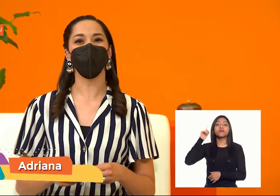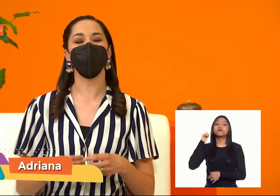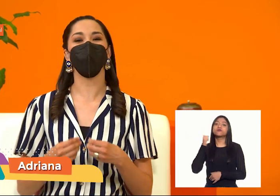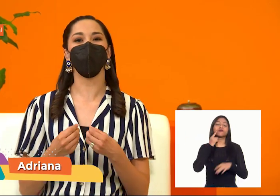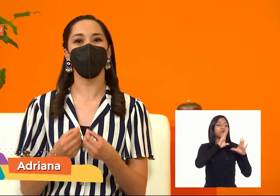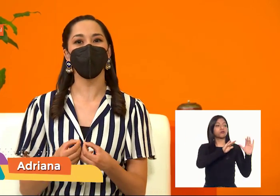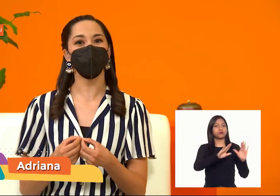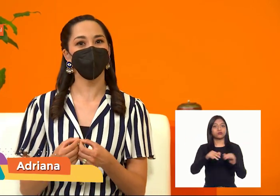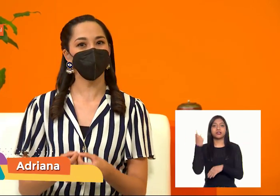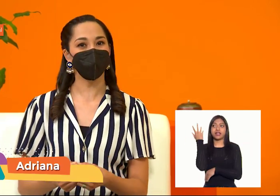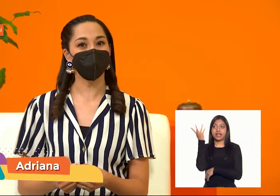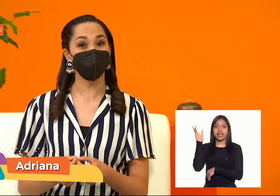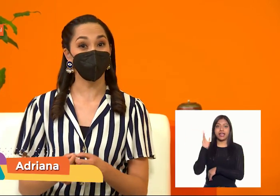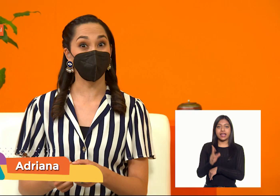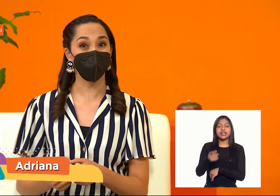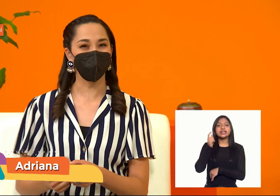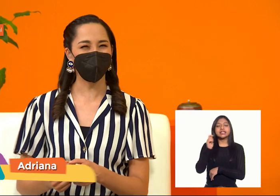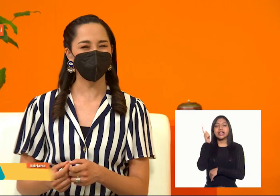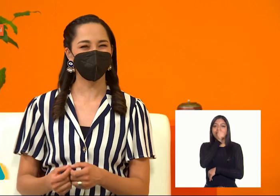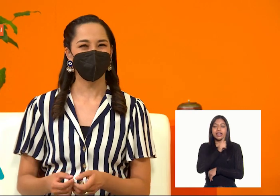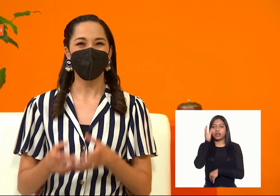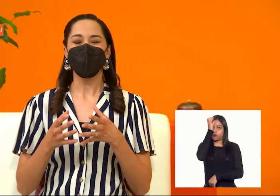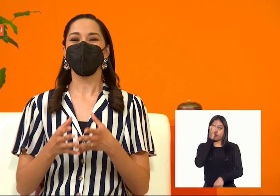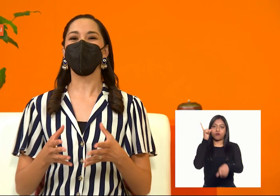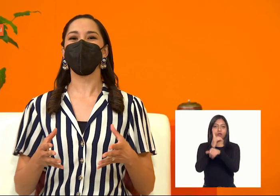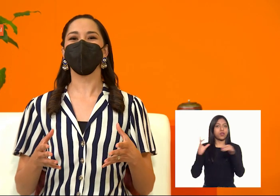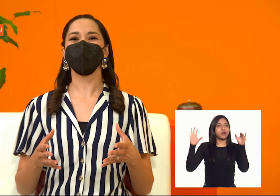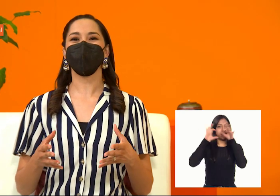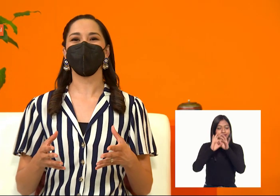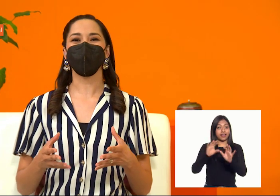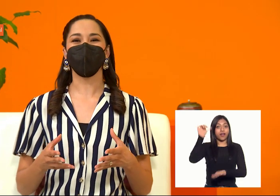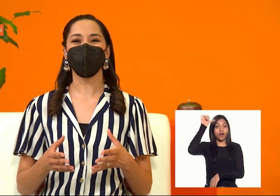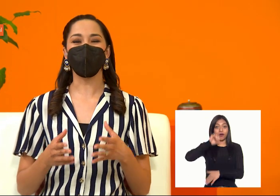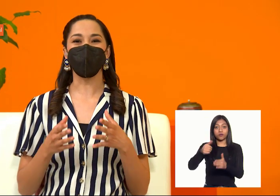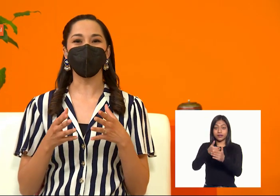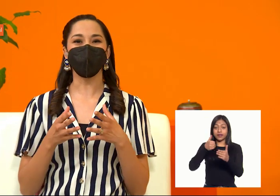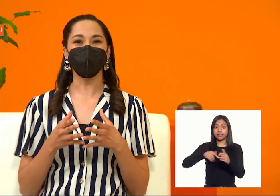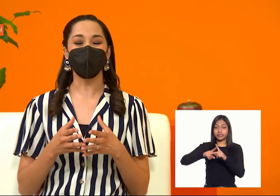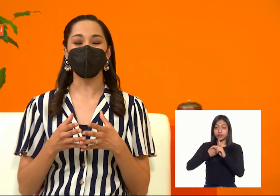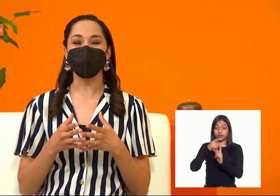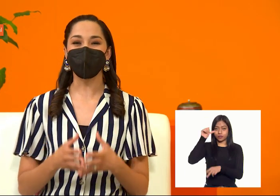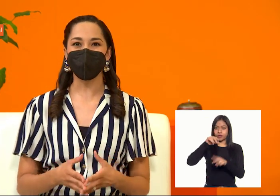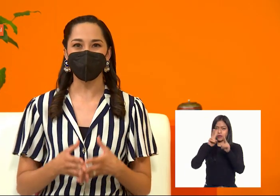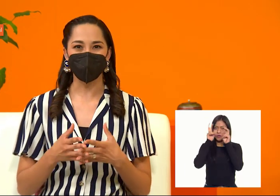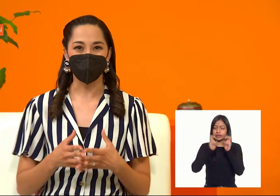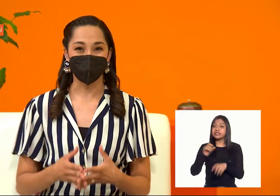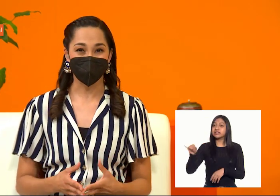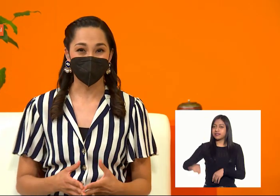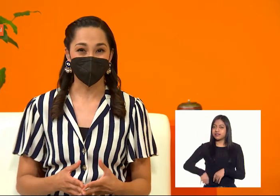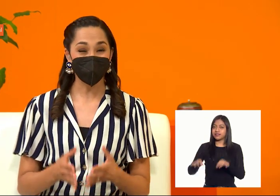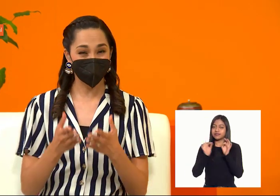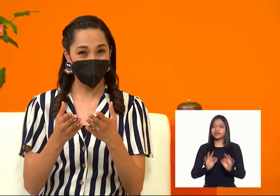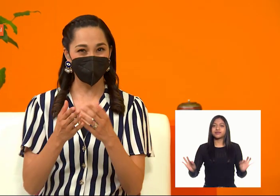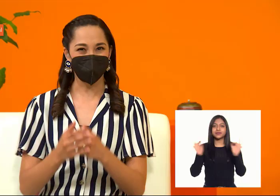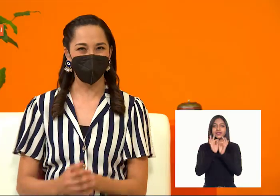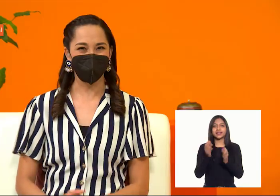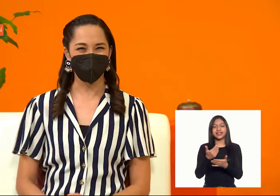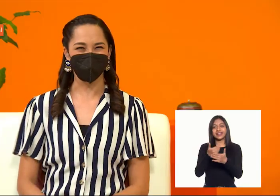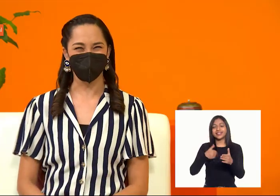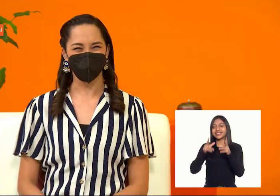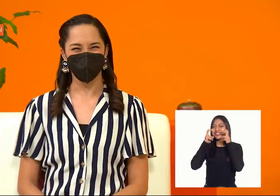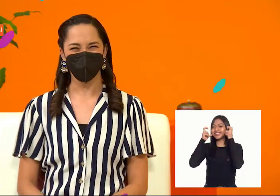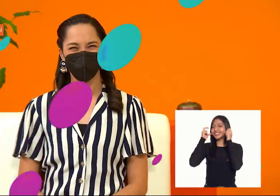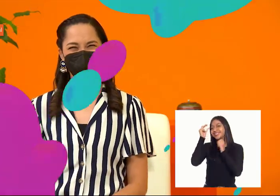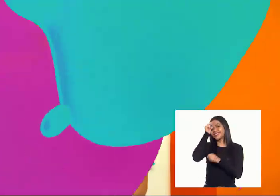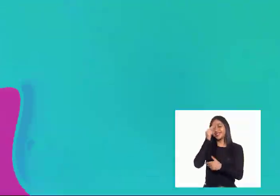educación como modelos lingüísticos y culturales. Pero antes de iniciar con este tema tan importante, vamos con Ajo